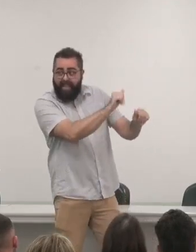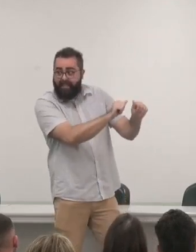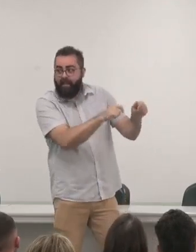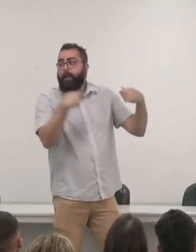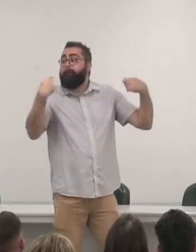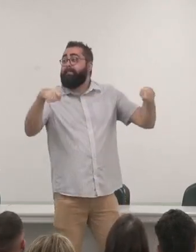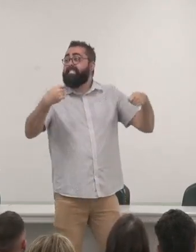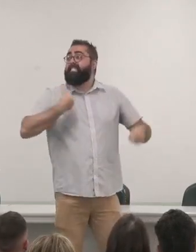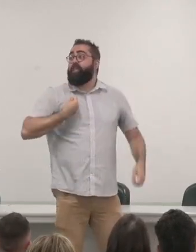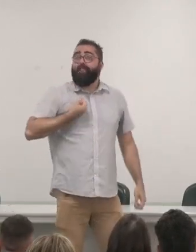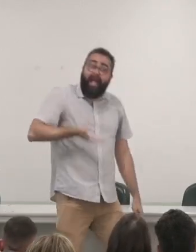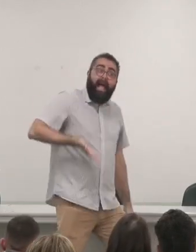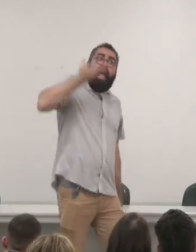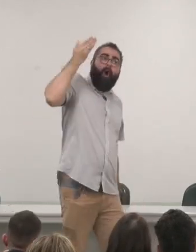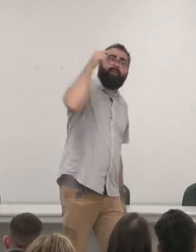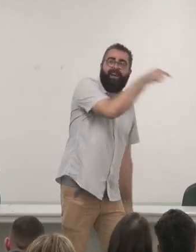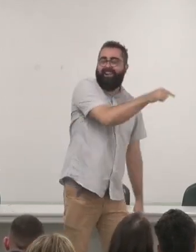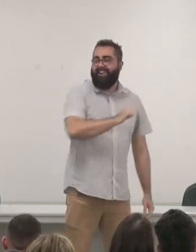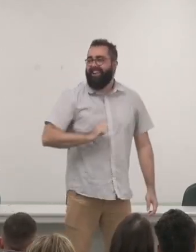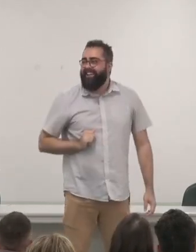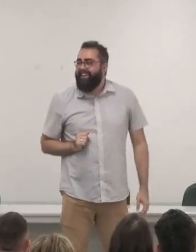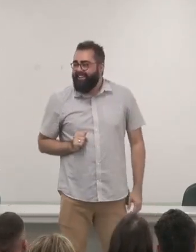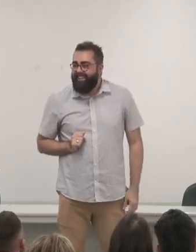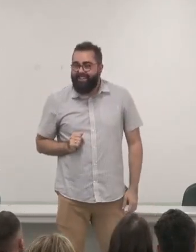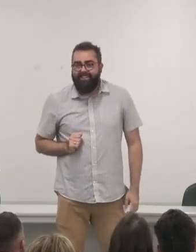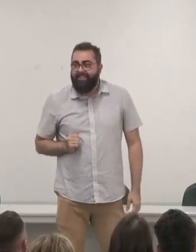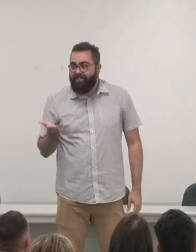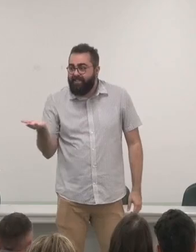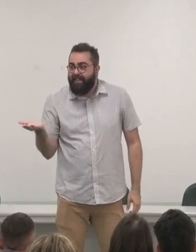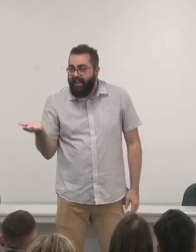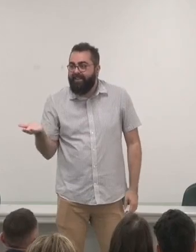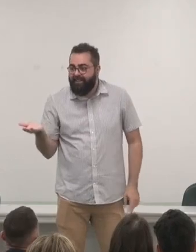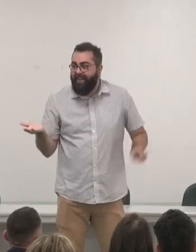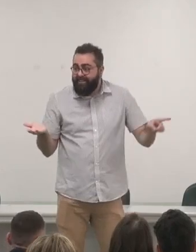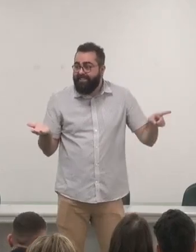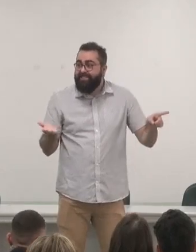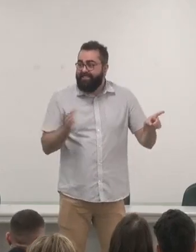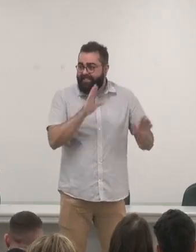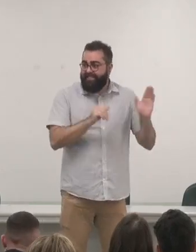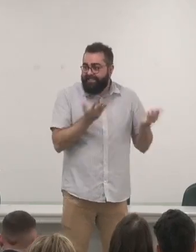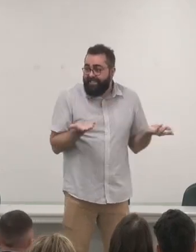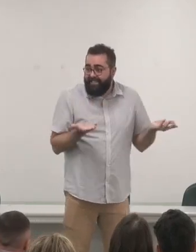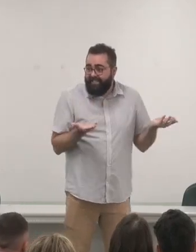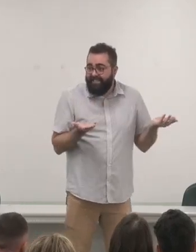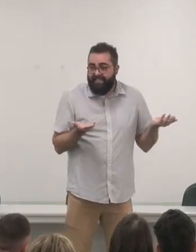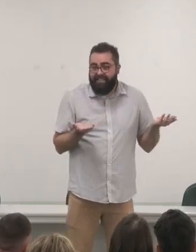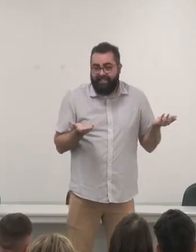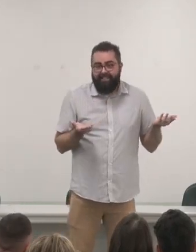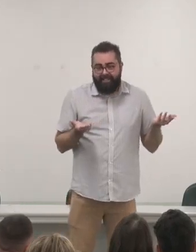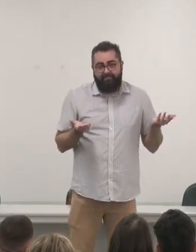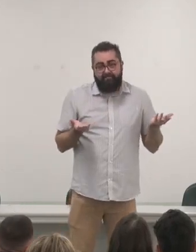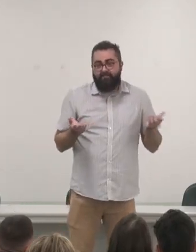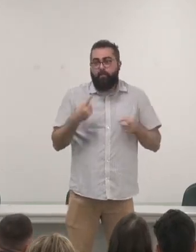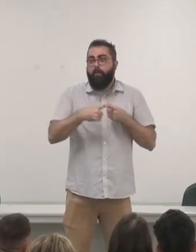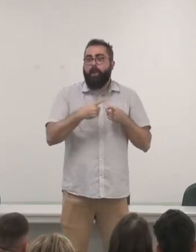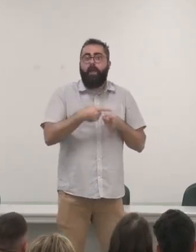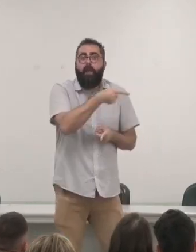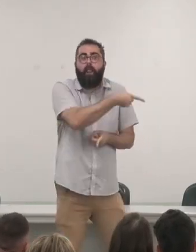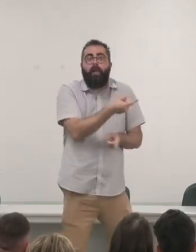que virem cena precisariam dar uma nota muito alta para a cena por conta da iconicidade aparente